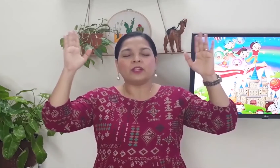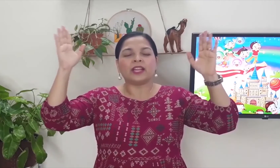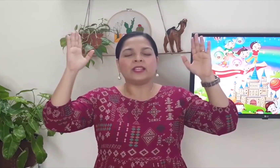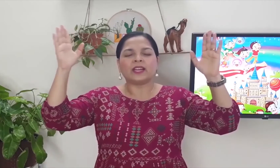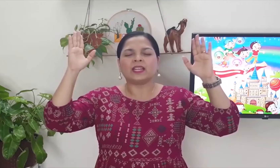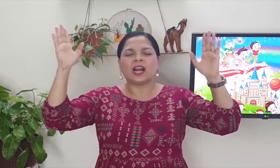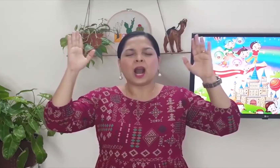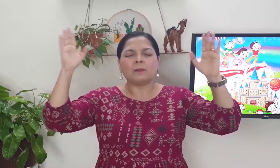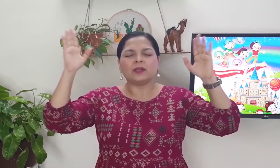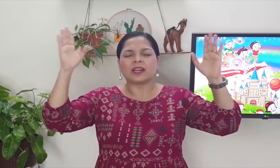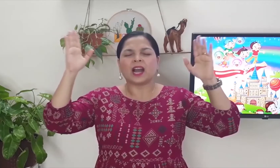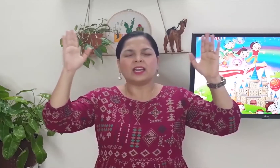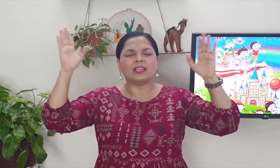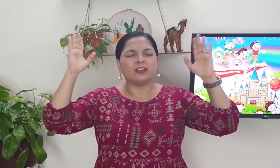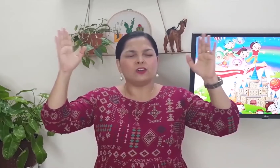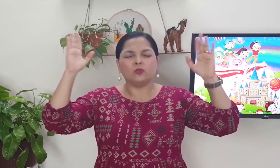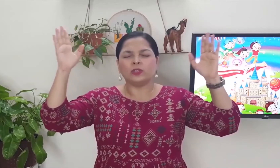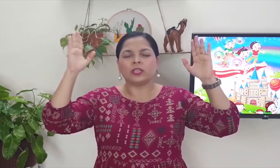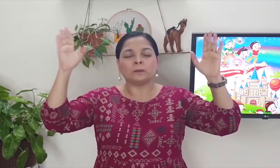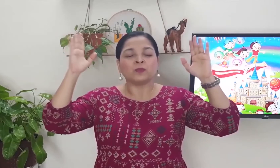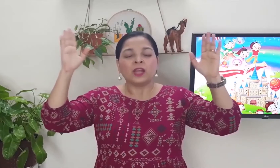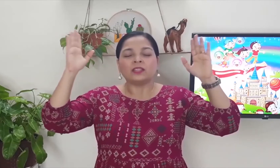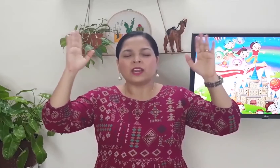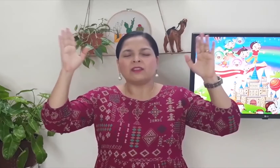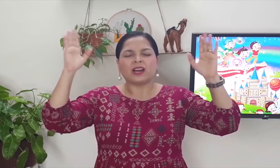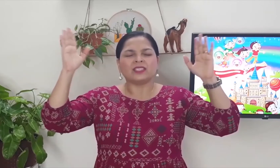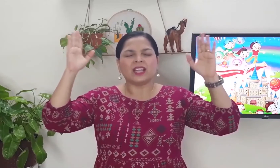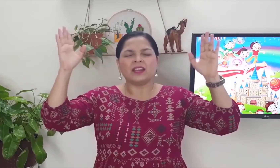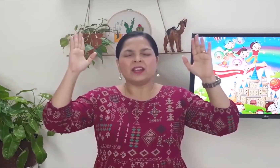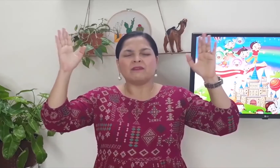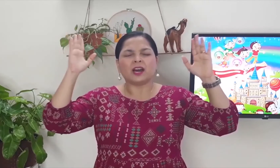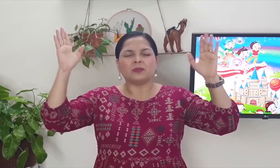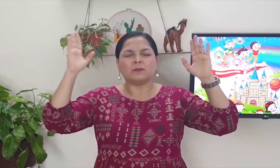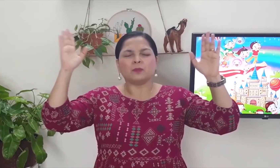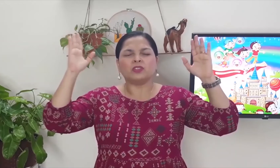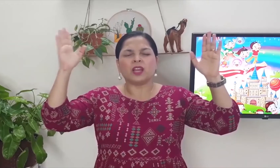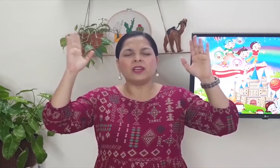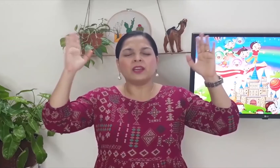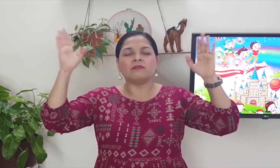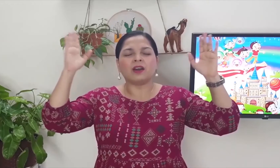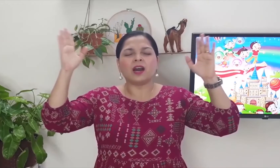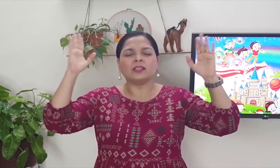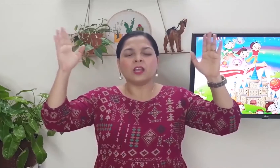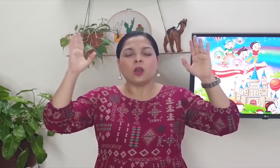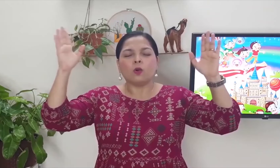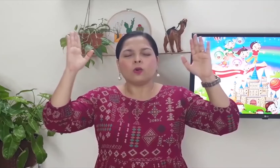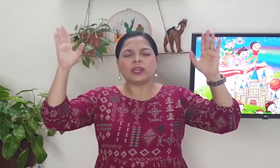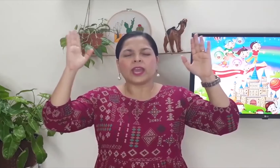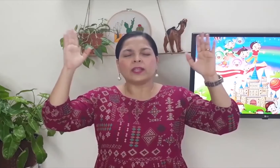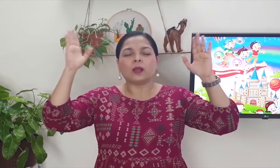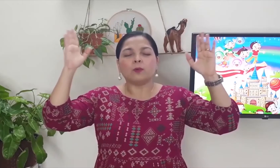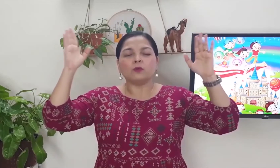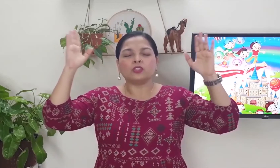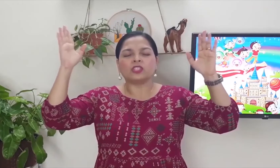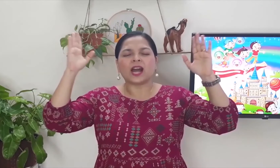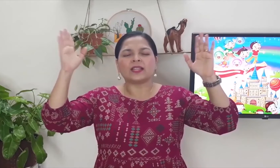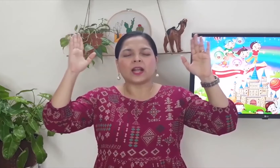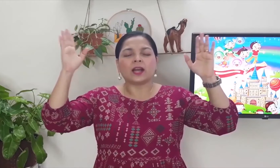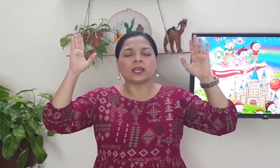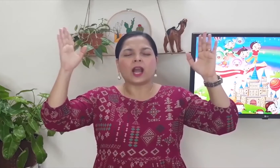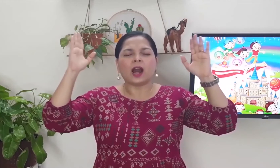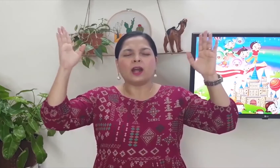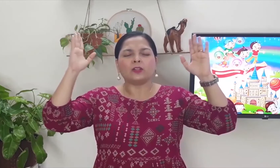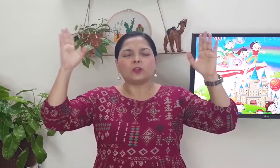निस्केर गइरहेको छ, येशु ख्रिस्टको नाउँमा म आज्ञा गर्दछु। यसैमा सबै बिमारहरू निस्केर गइरहेको छ, येशु ख्रिस्टको नाउँमा।